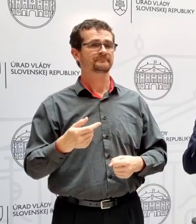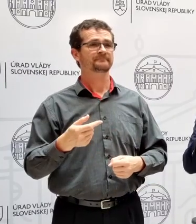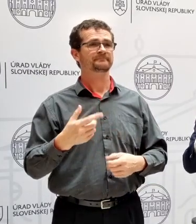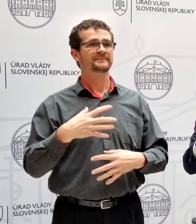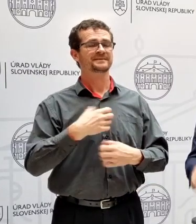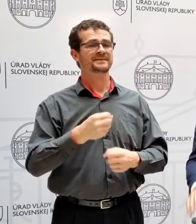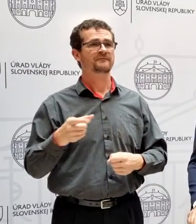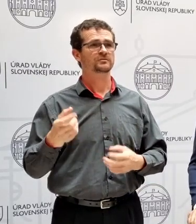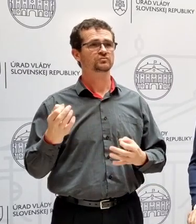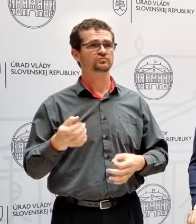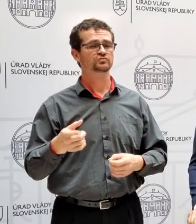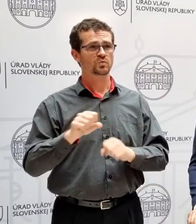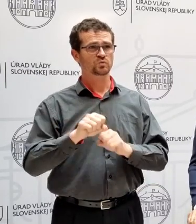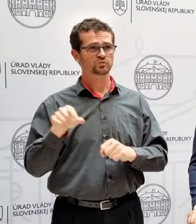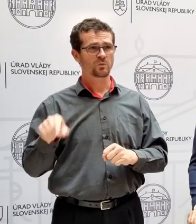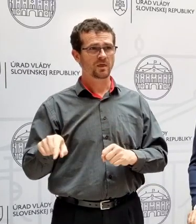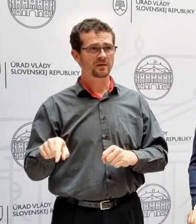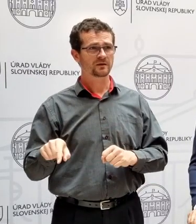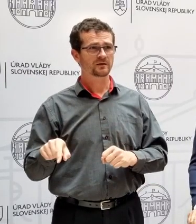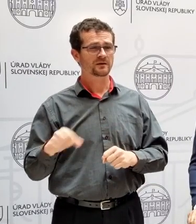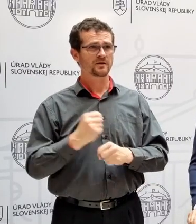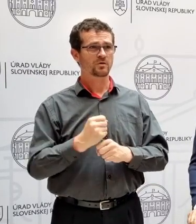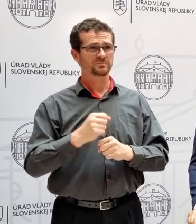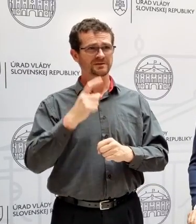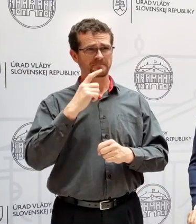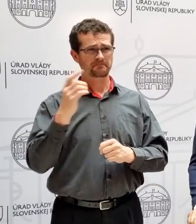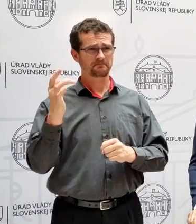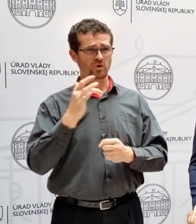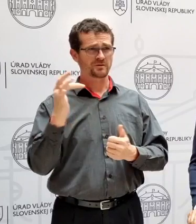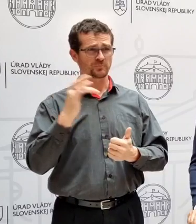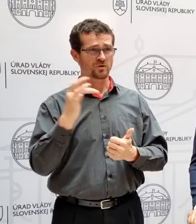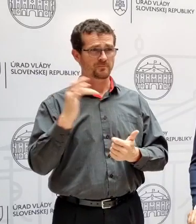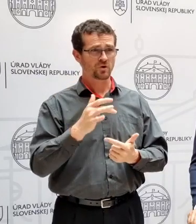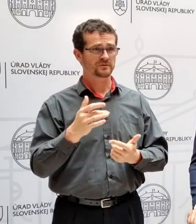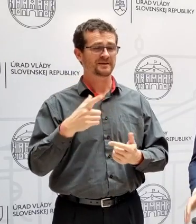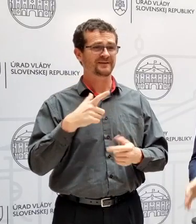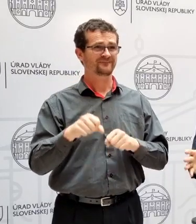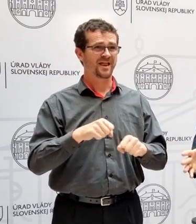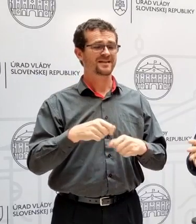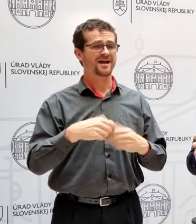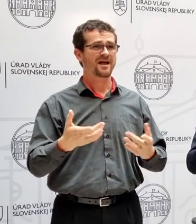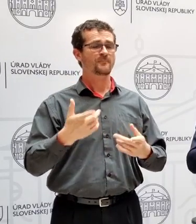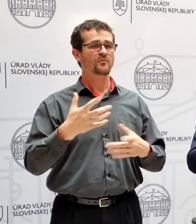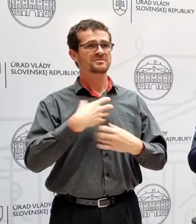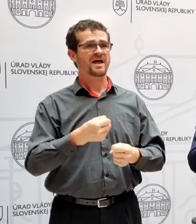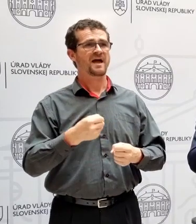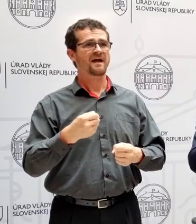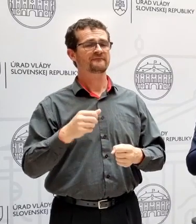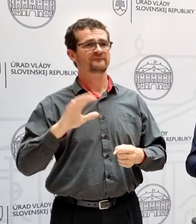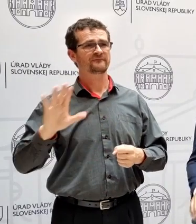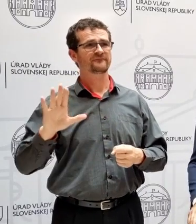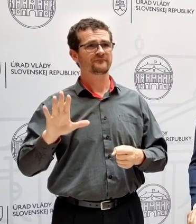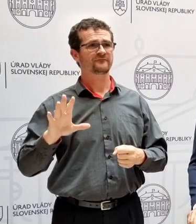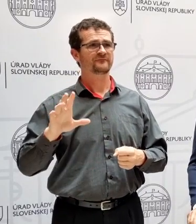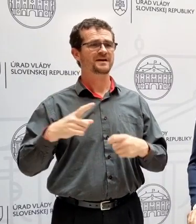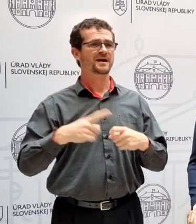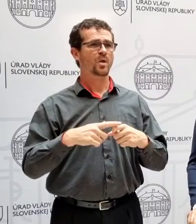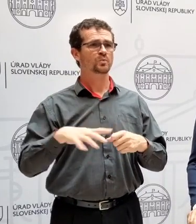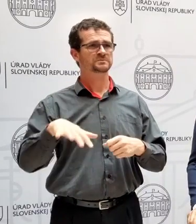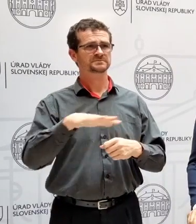čo navrhuje Richard Sulík, robiť zle vláde, alebo čo navrhuje krídlo skorej Martina